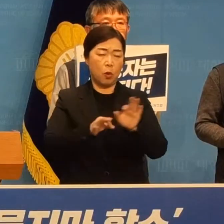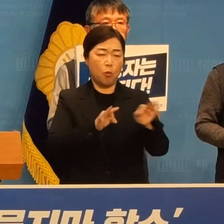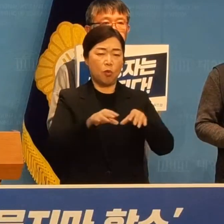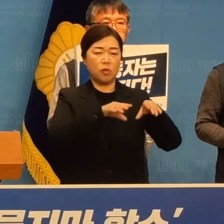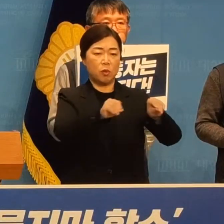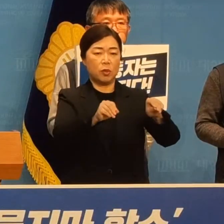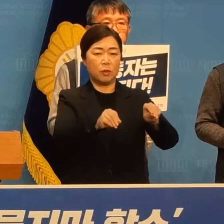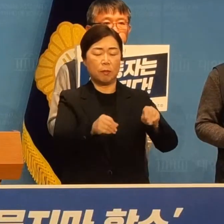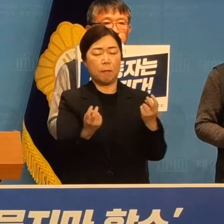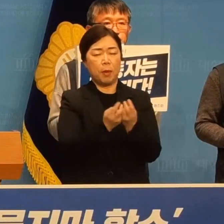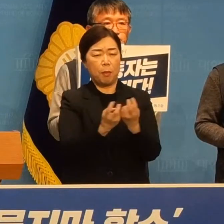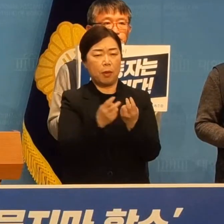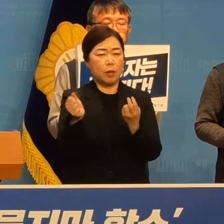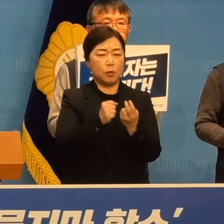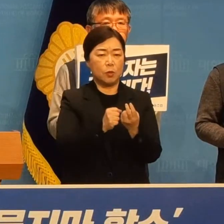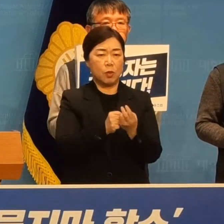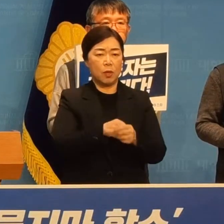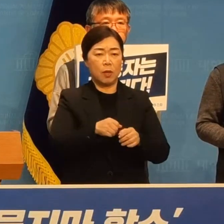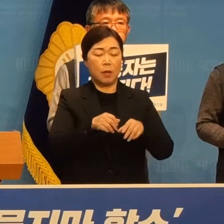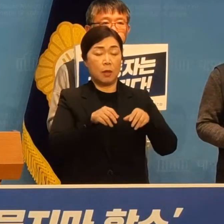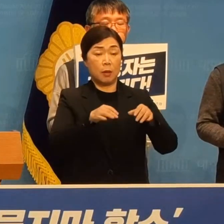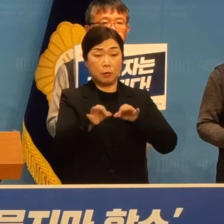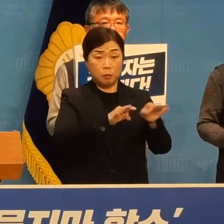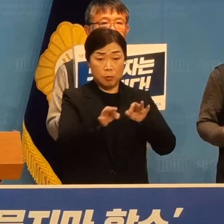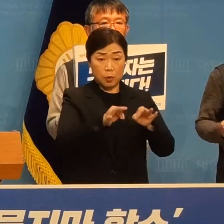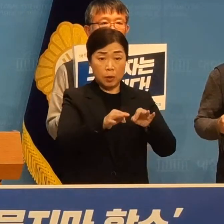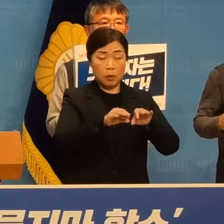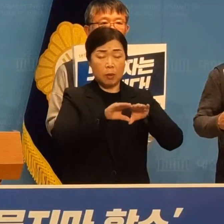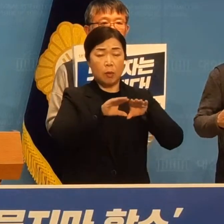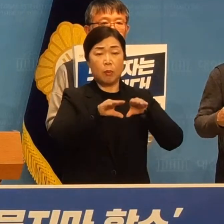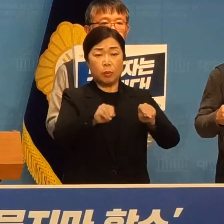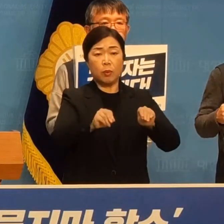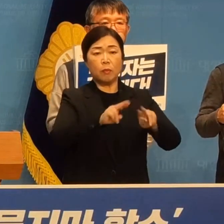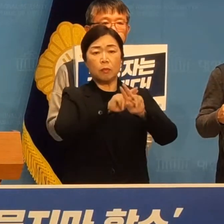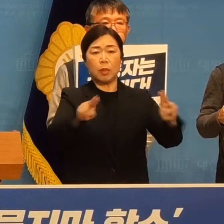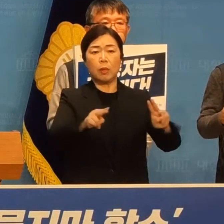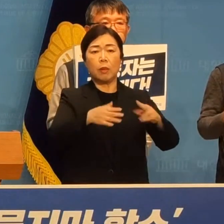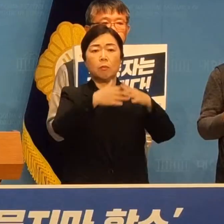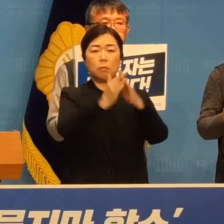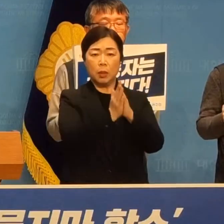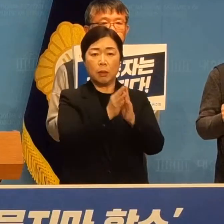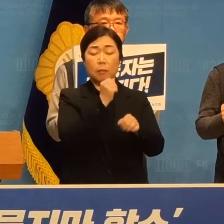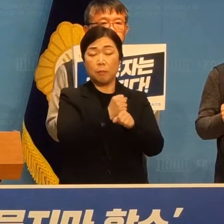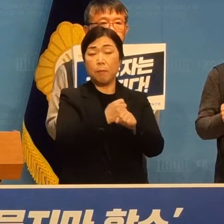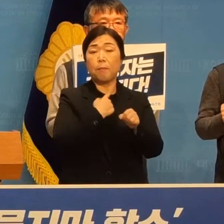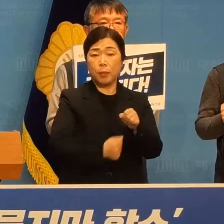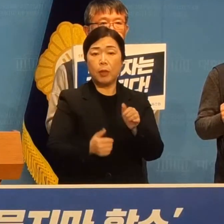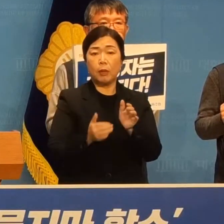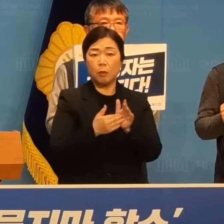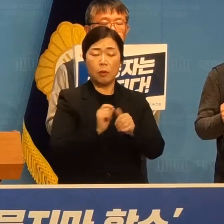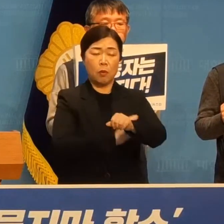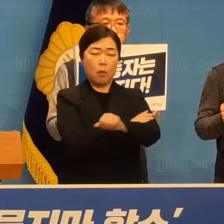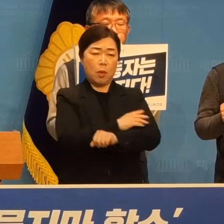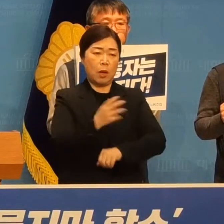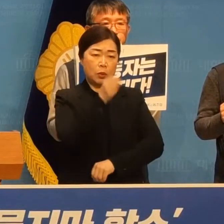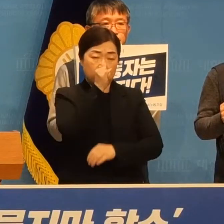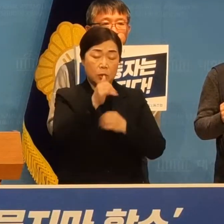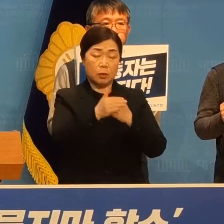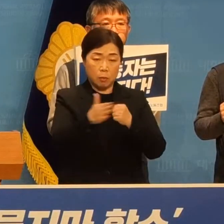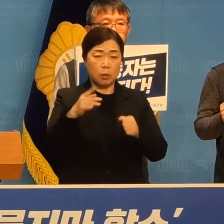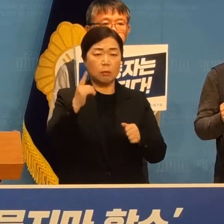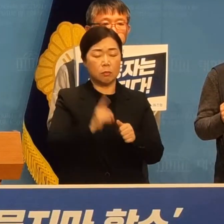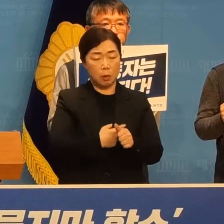등의 방법으로 그 존속 여부를 좌우하는 불이익을 줄 수 있는 지위에 있었고 이로 인해